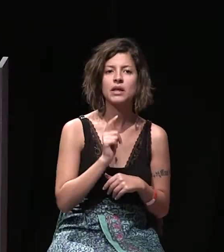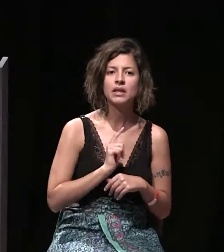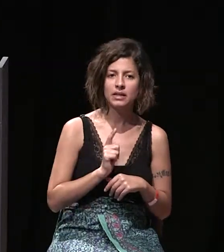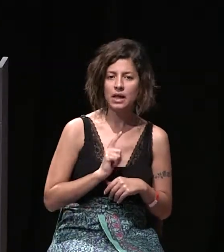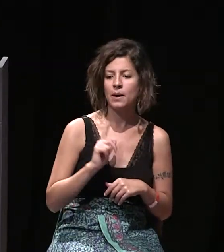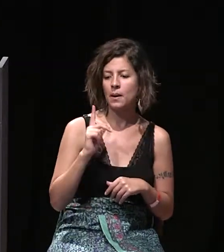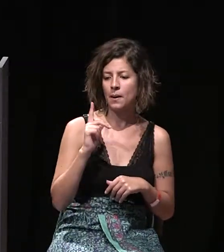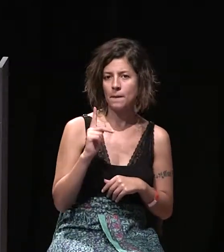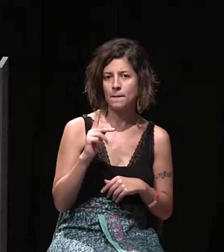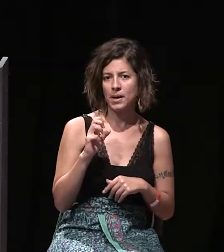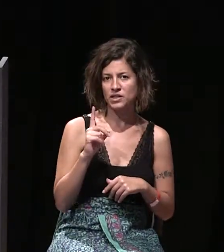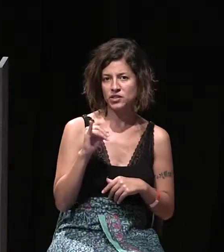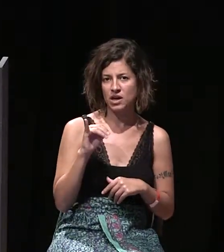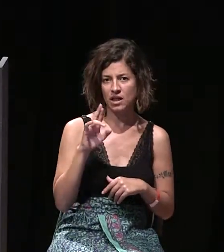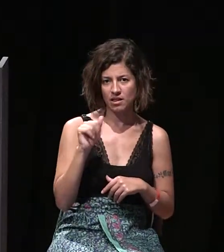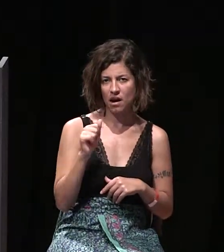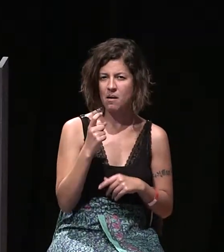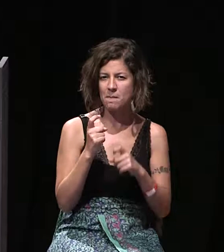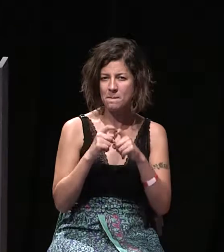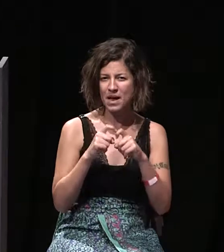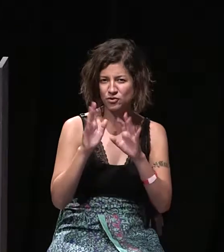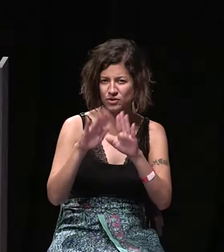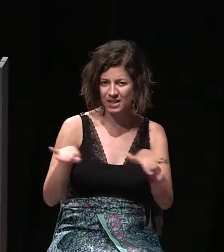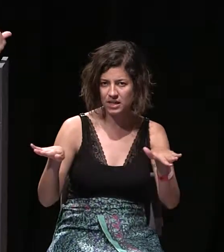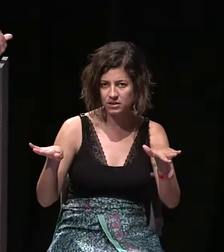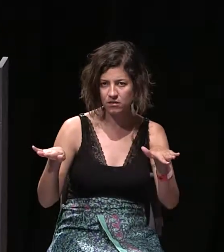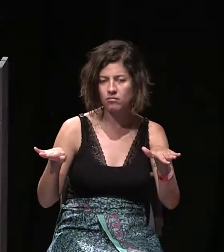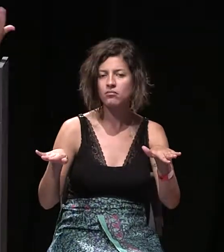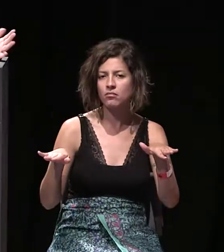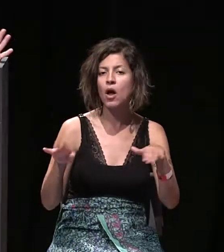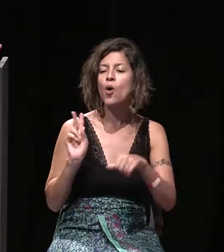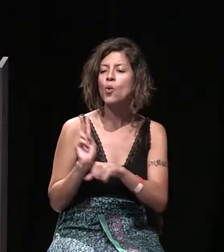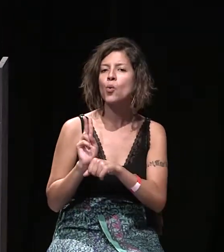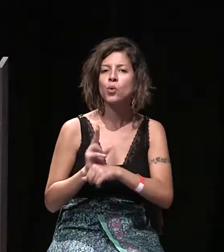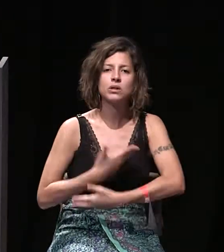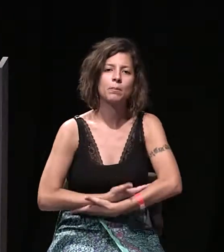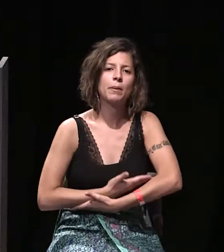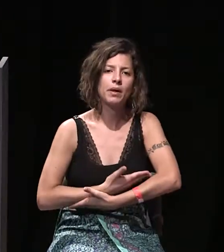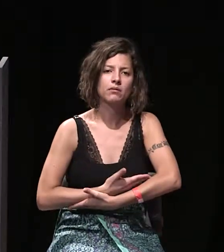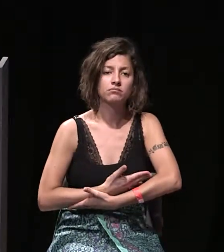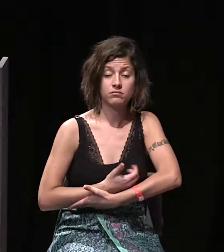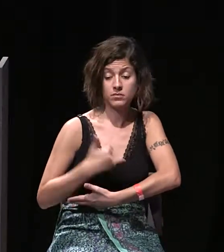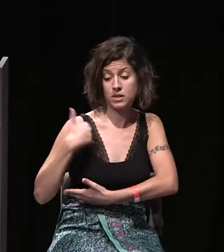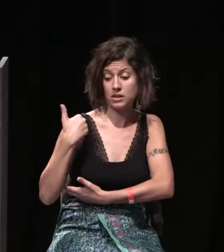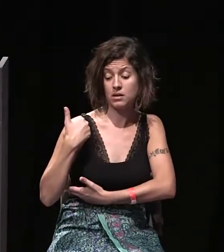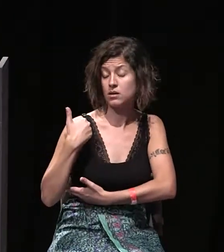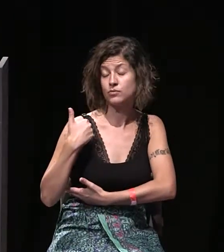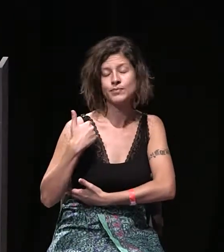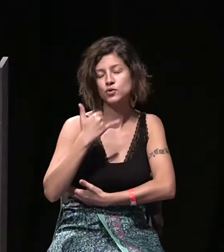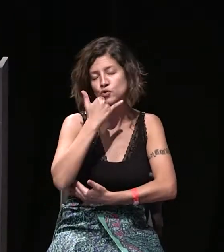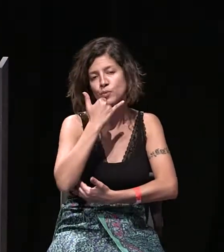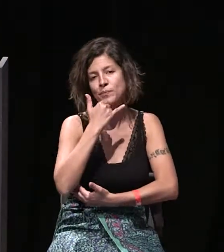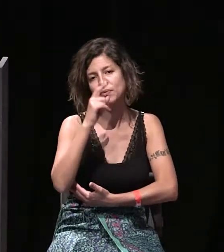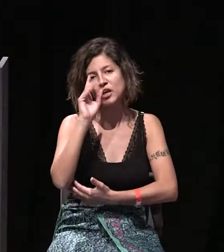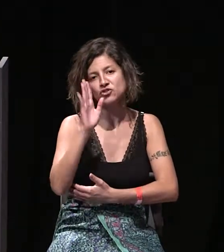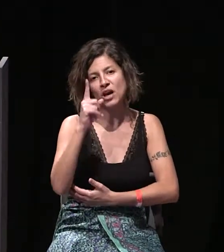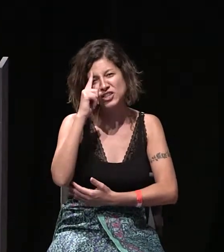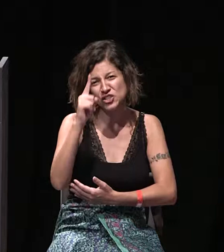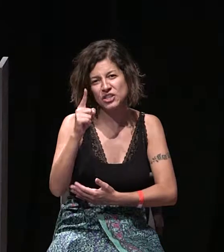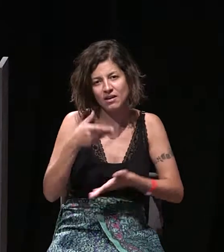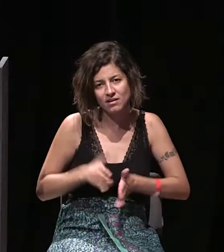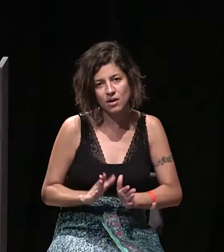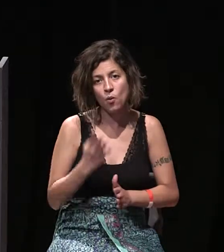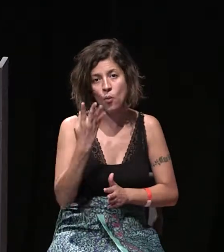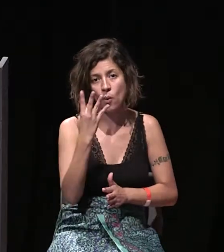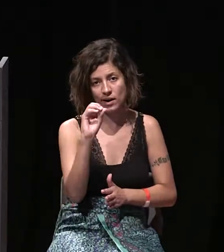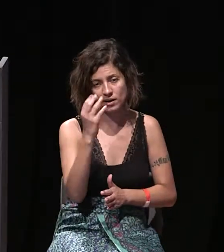o acompanhamento no pós-parto, com os bebês, com as crianças, né, a partir dos 40 dias de vida. E elas são